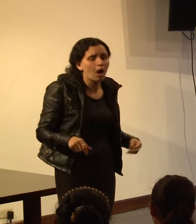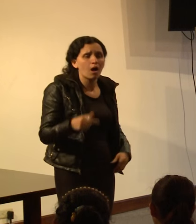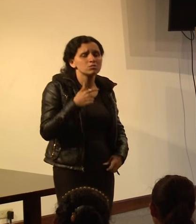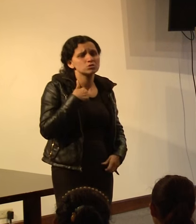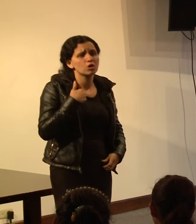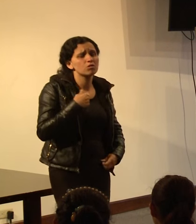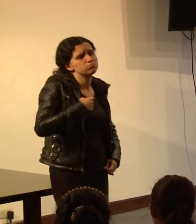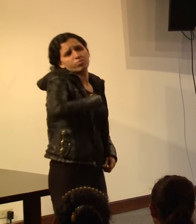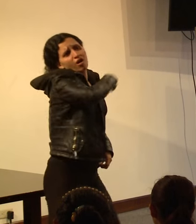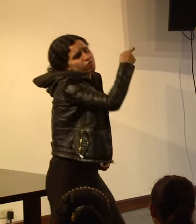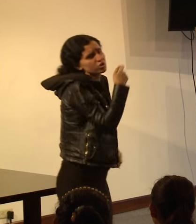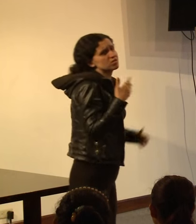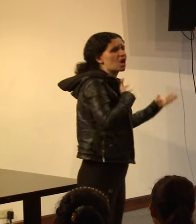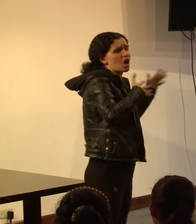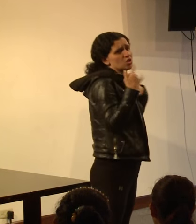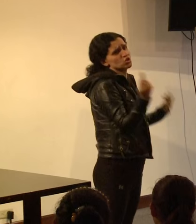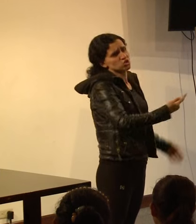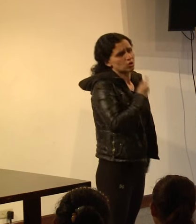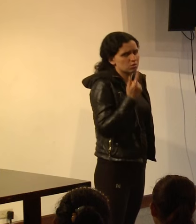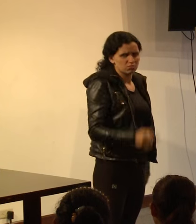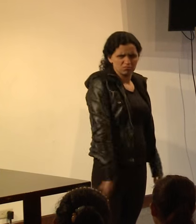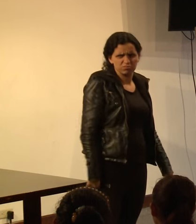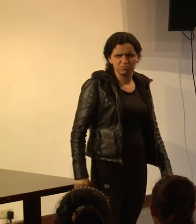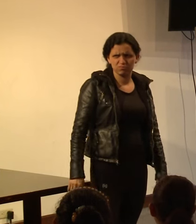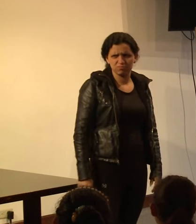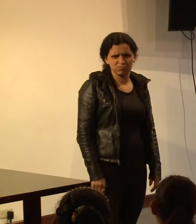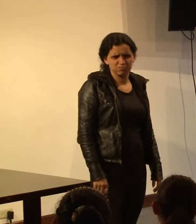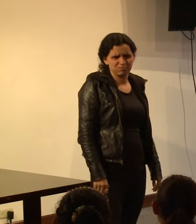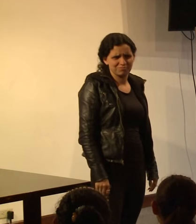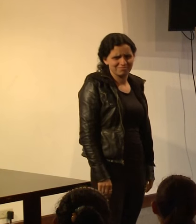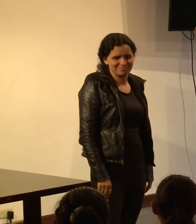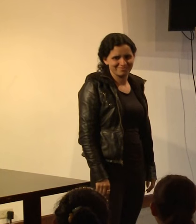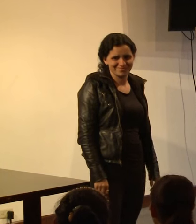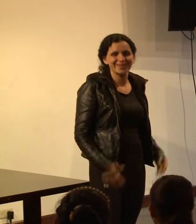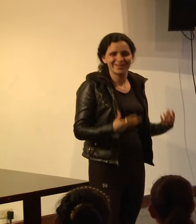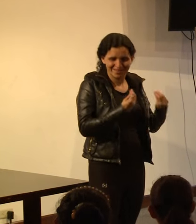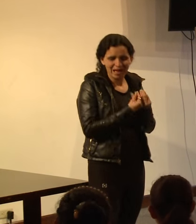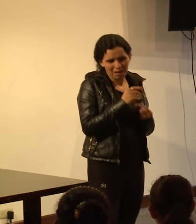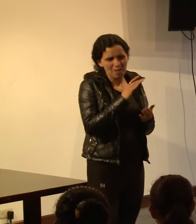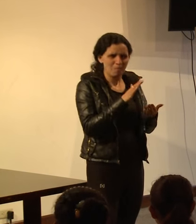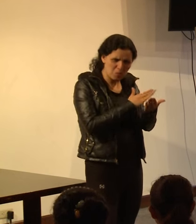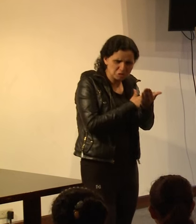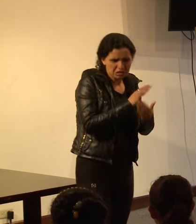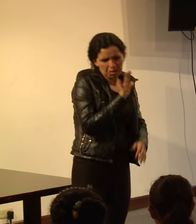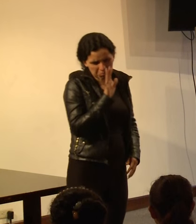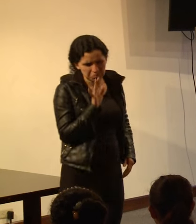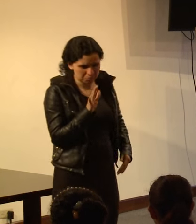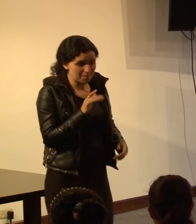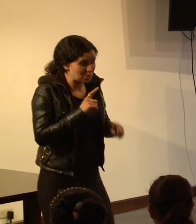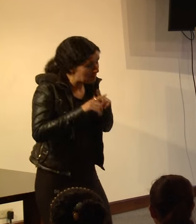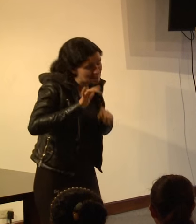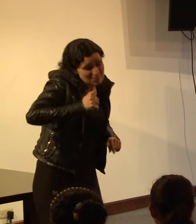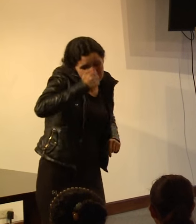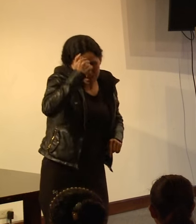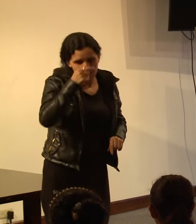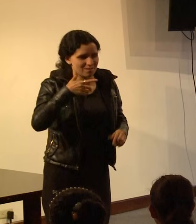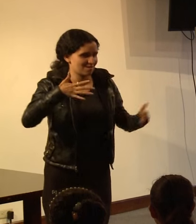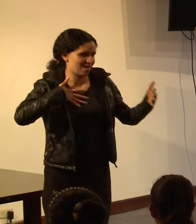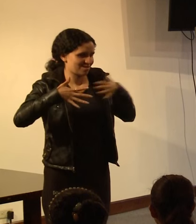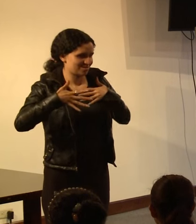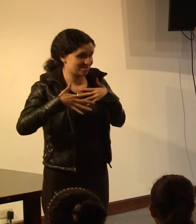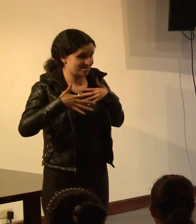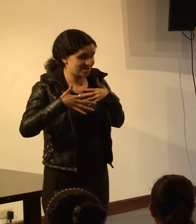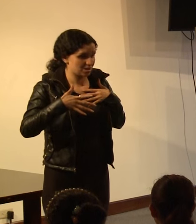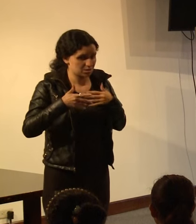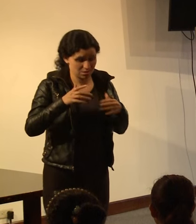voy al solo de teatro. Uno siempre tiene grupo. Y fíjense que la música también comparte un poco eso, pero esencialmente el teatro la tiene. Es decir, el teatro